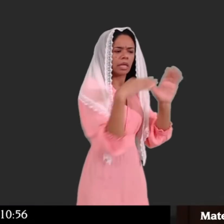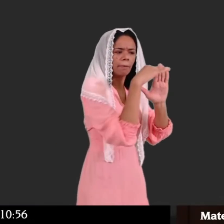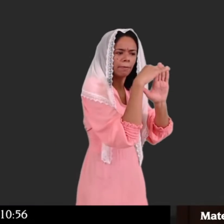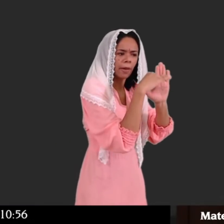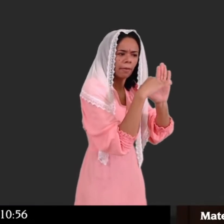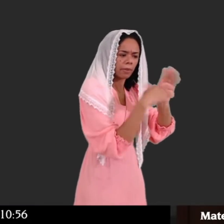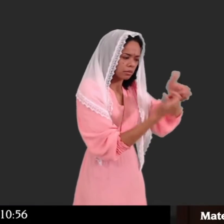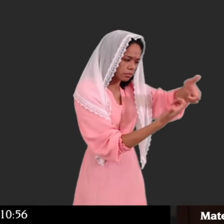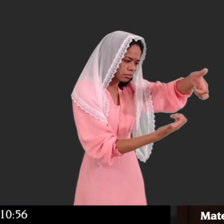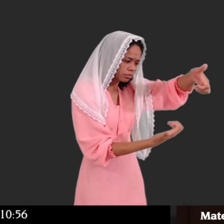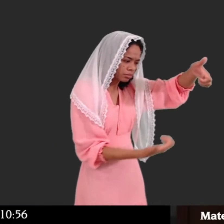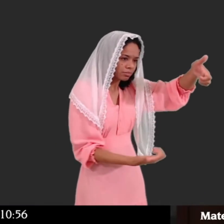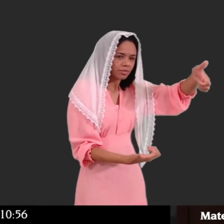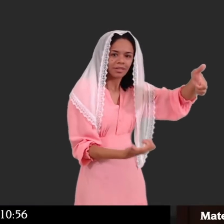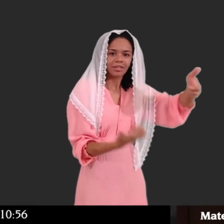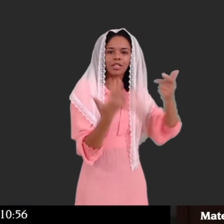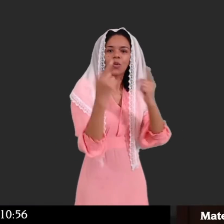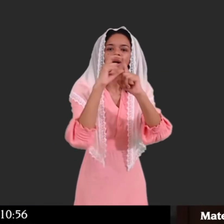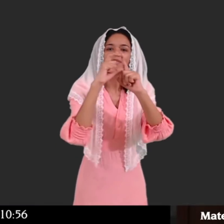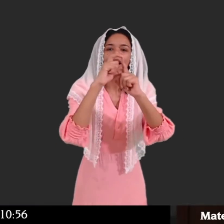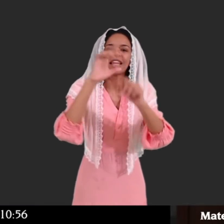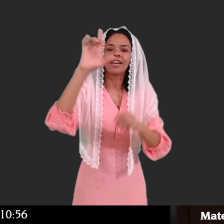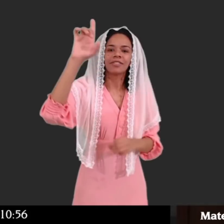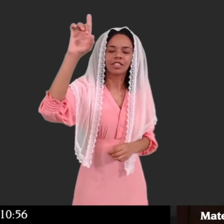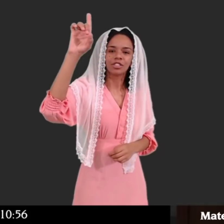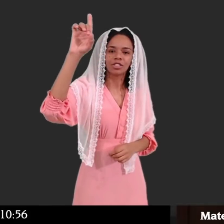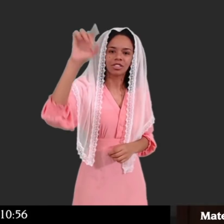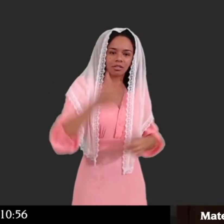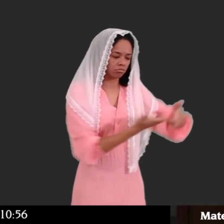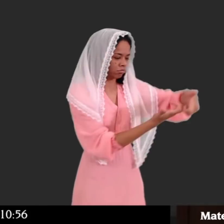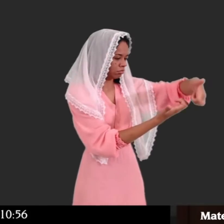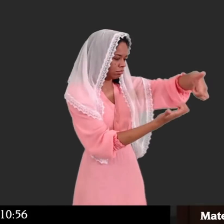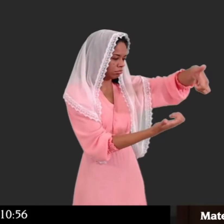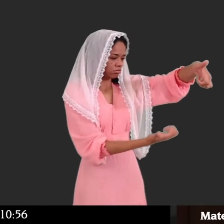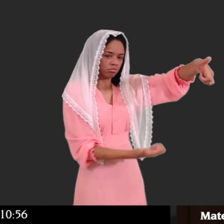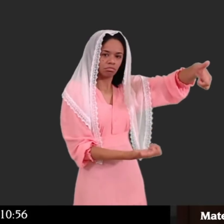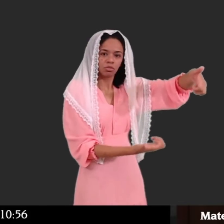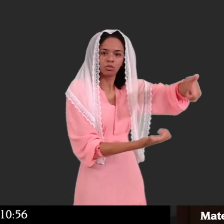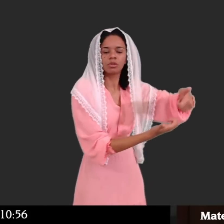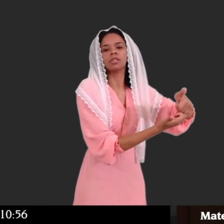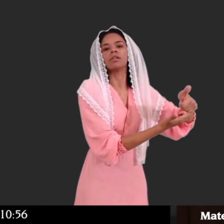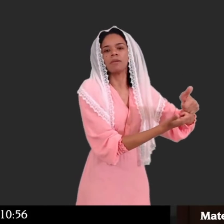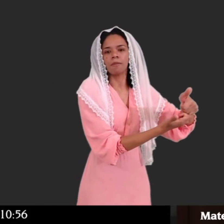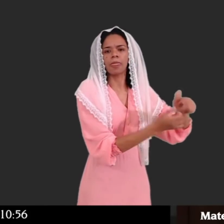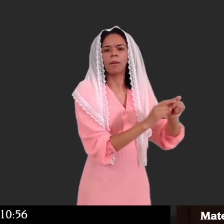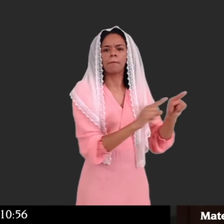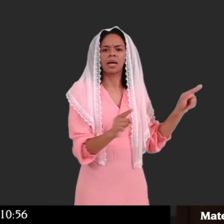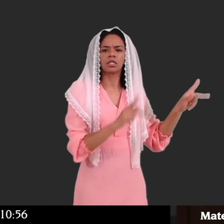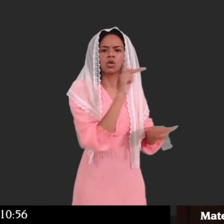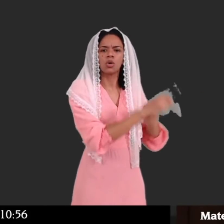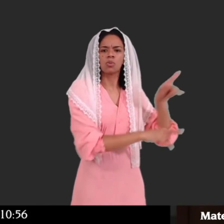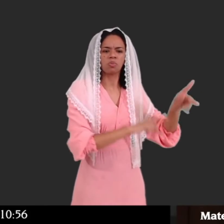estou seguindo a palavra de Deus. Mas eles não podiam olhar para ele, porque eles faziam coisas perversas, eles eram